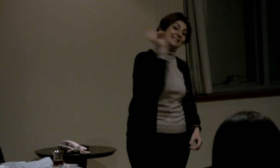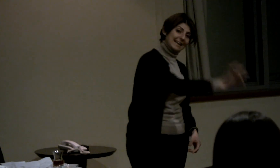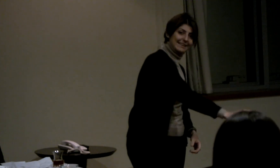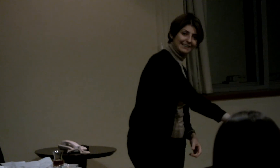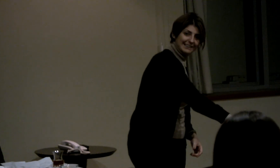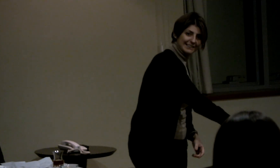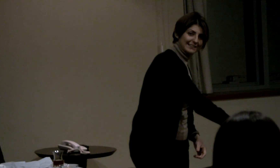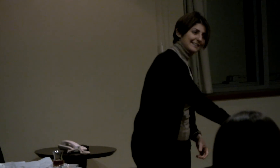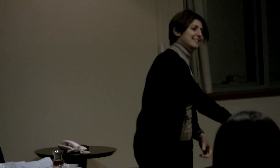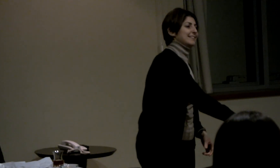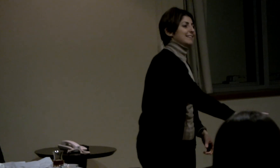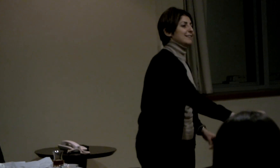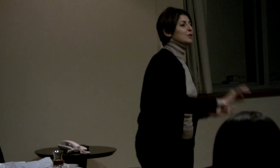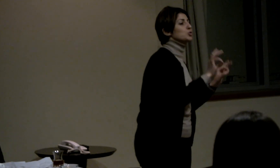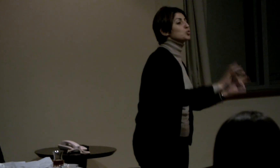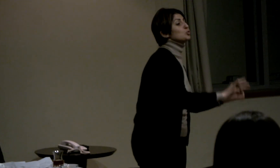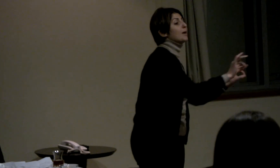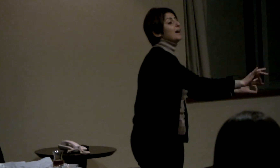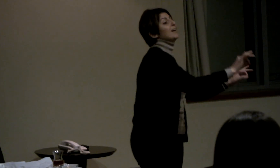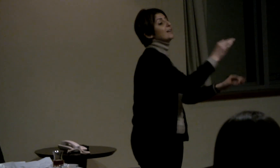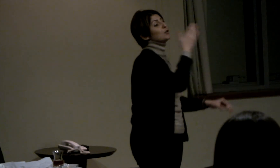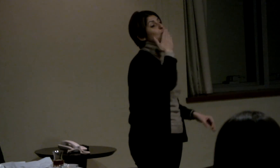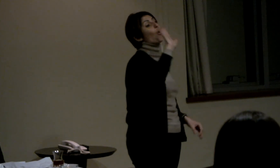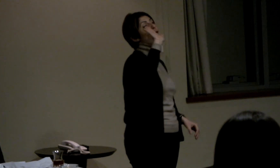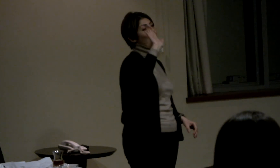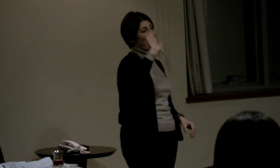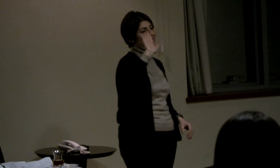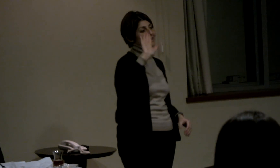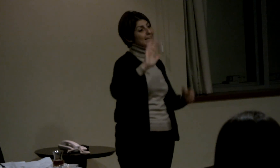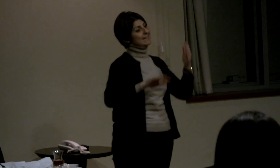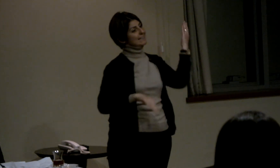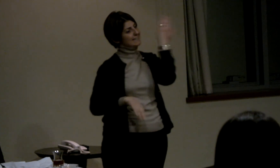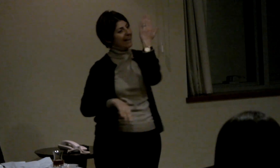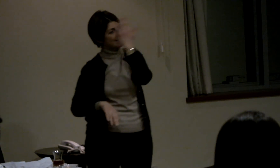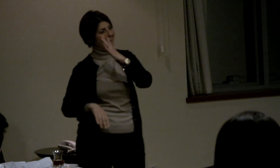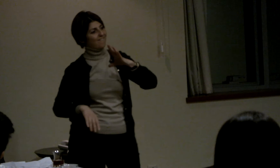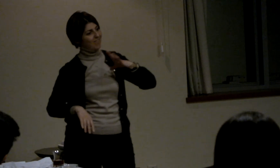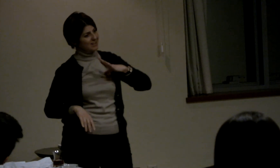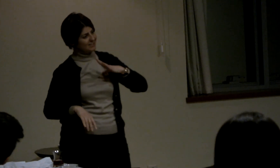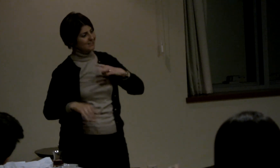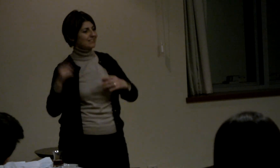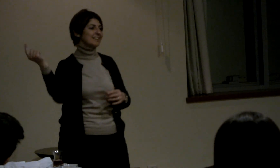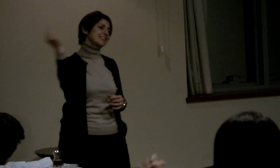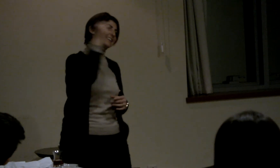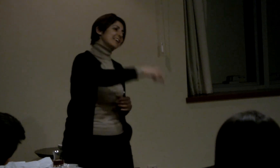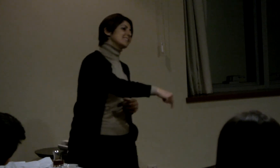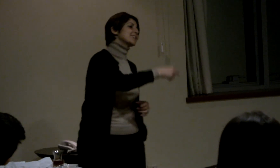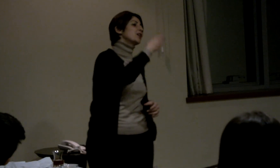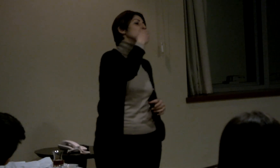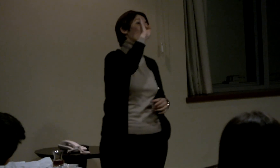direkt. Durma yok. Giderken var, gelirken yok.